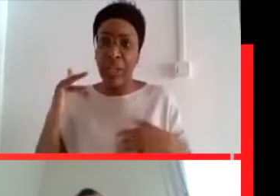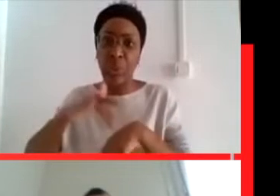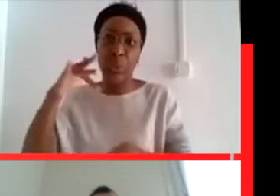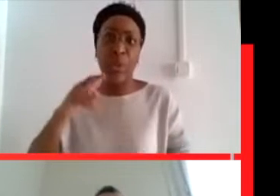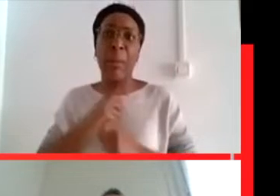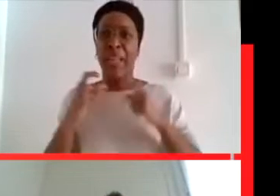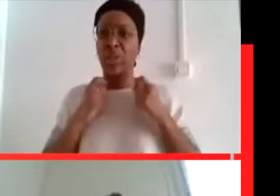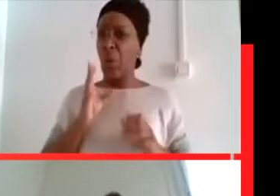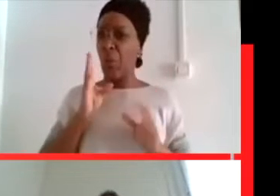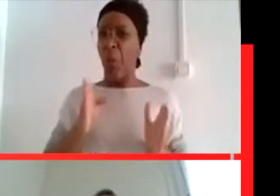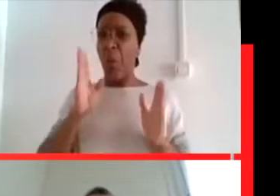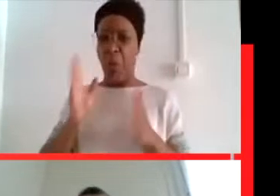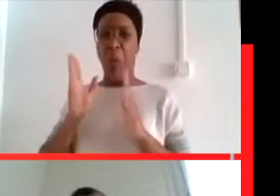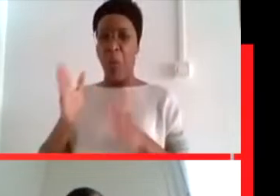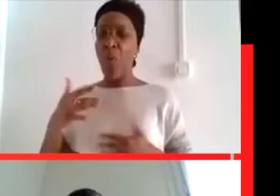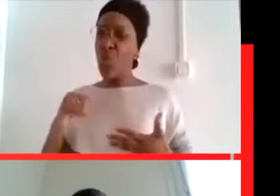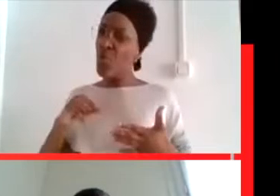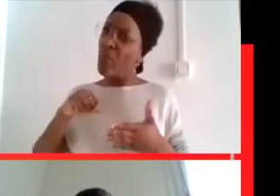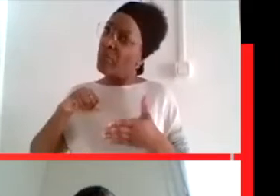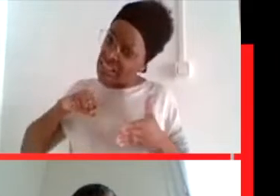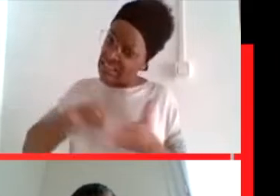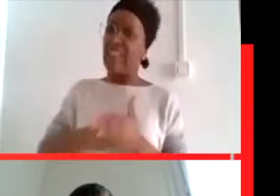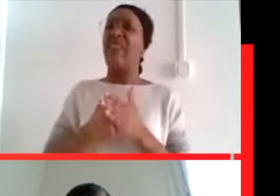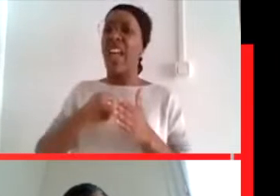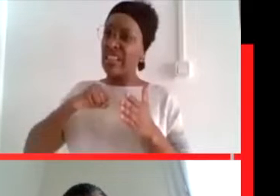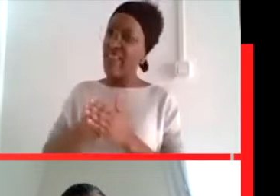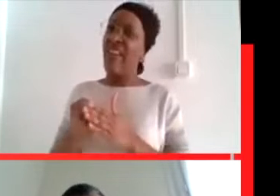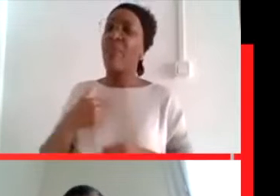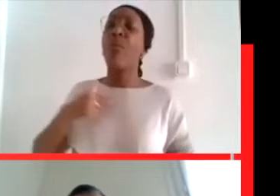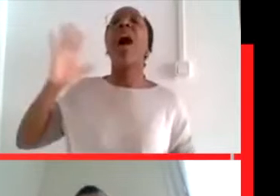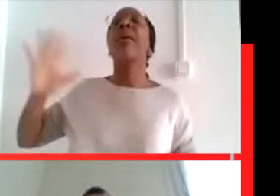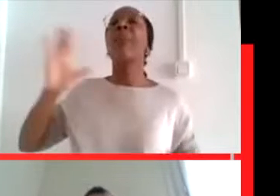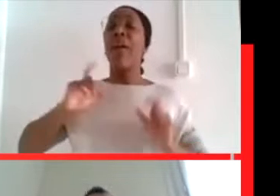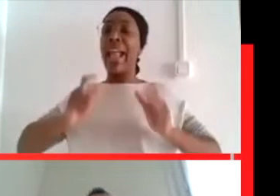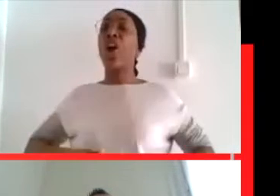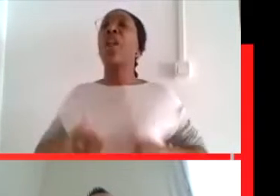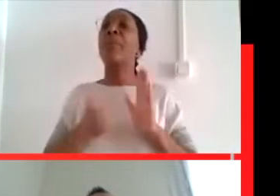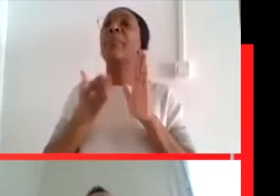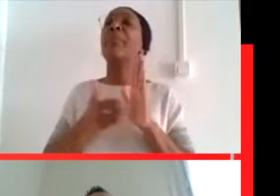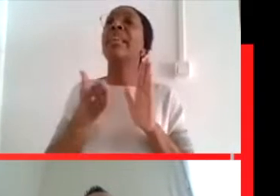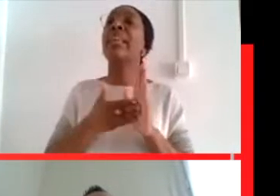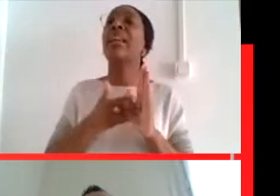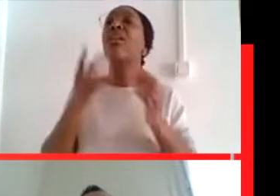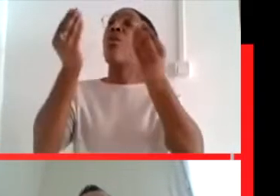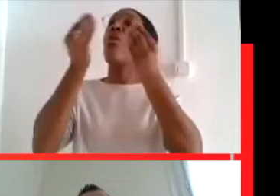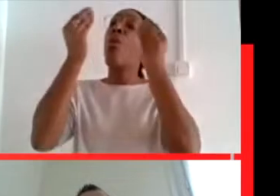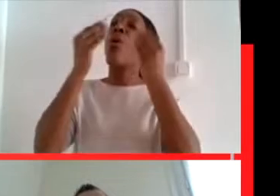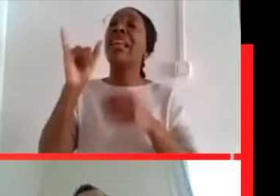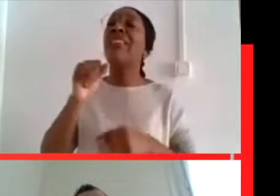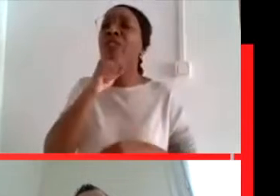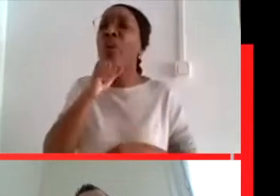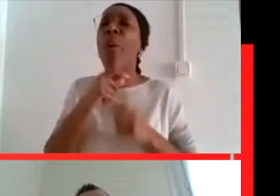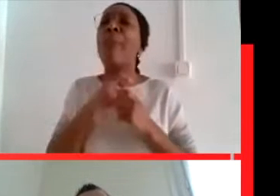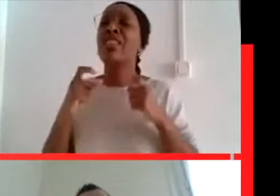délivre un truc. J'avais des cours, donc avec des pasteurs, des vieux pasteurs, et